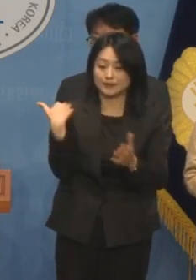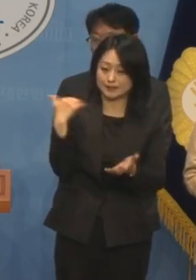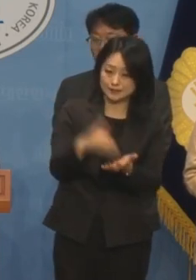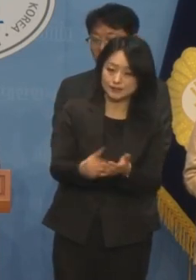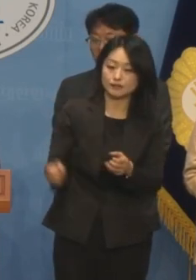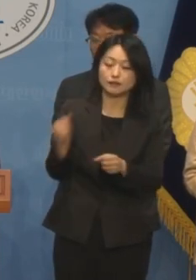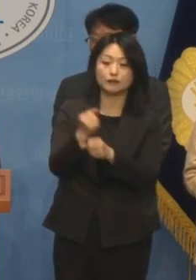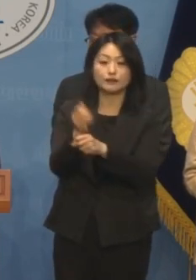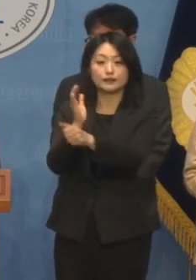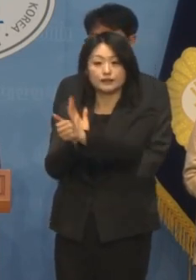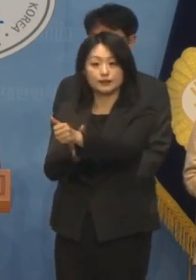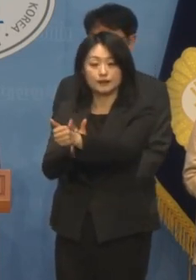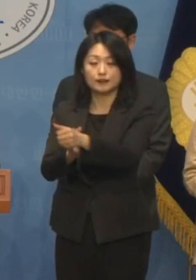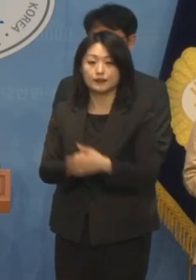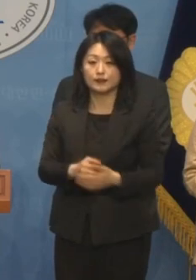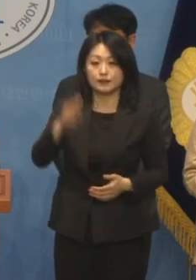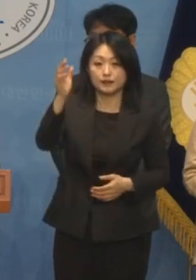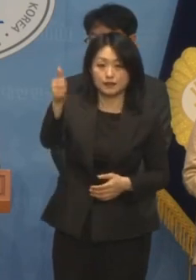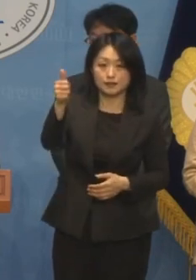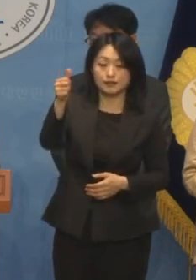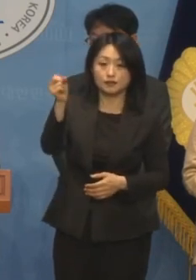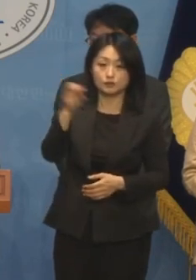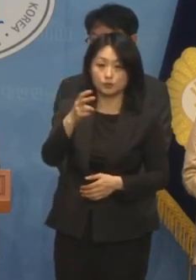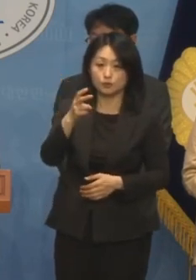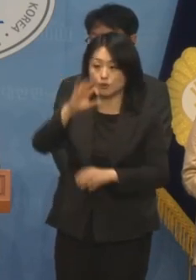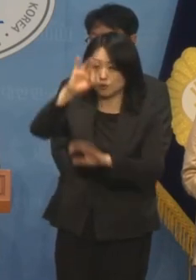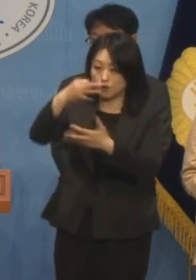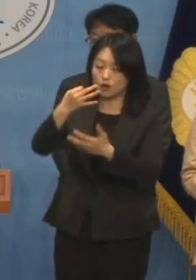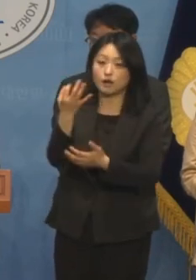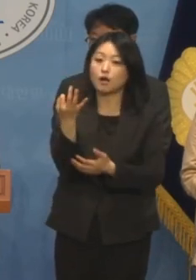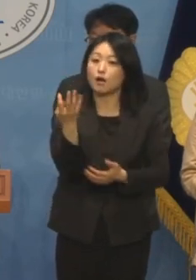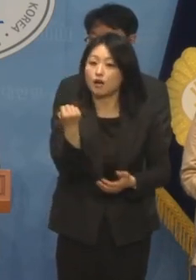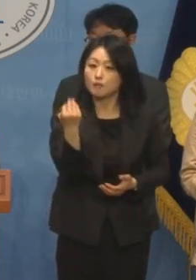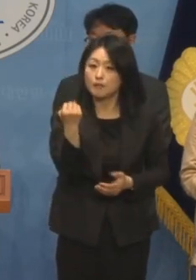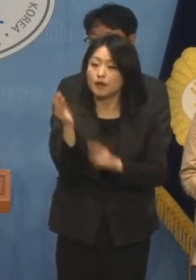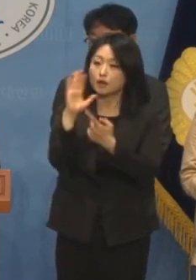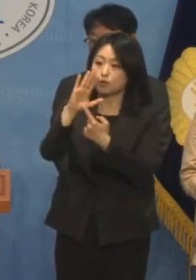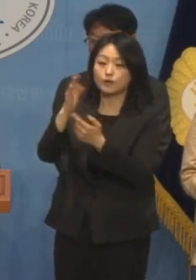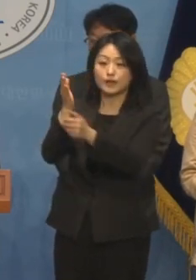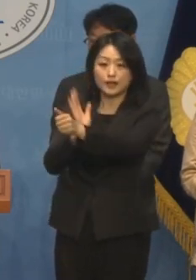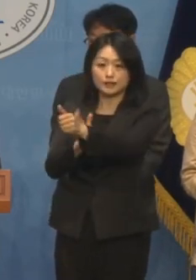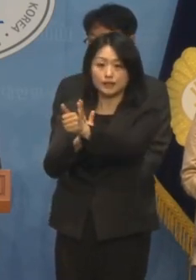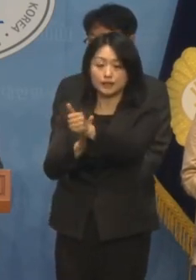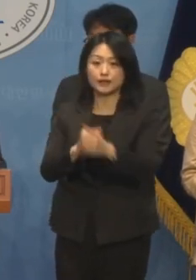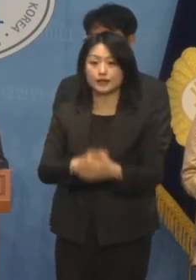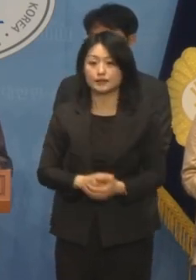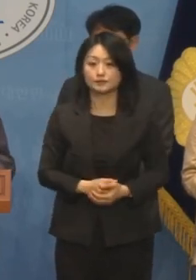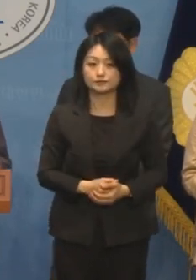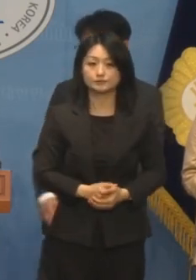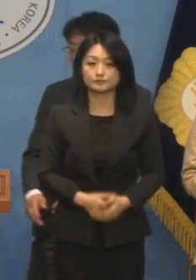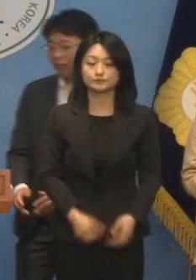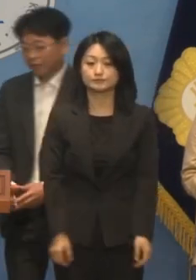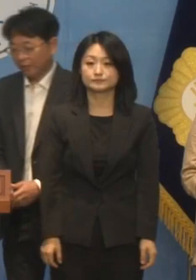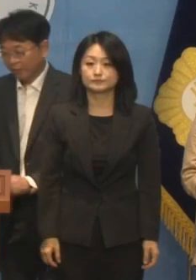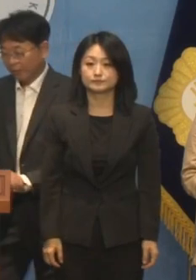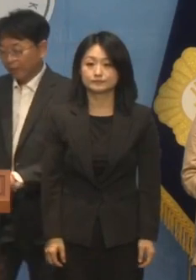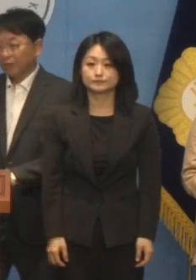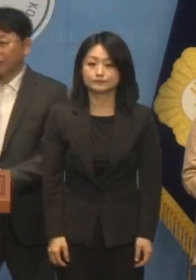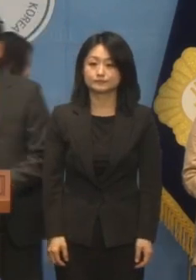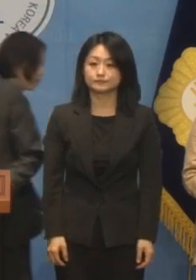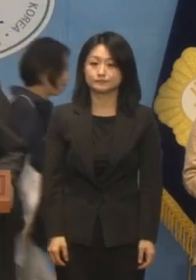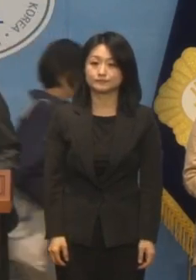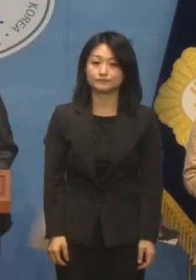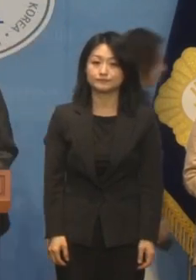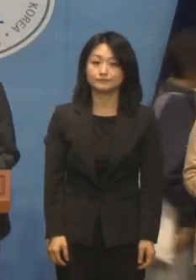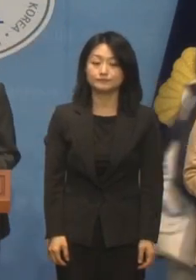마련하라. 대표와 신임 그룹장의 연봉 등 후원금 내역을 투명하게 공개하라. 이상입니다.